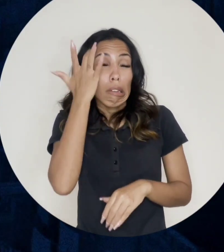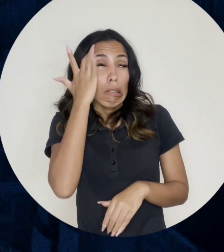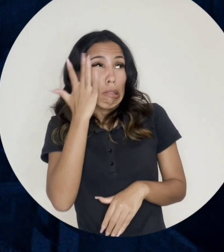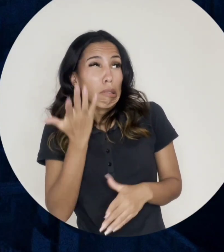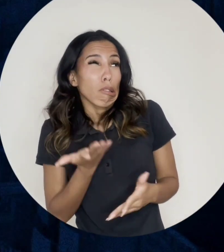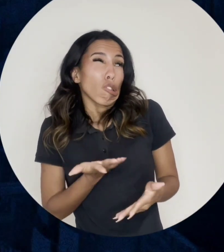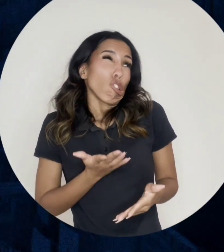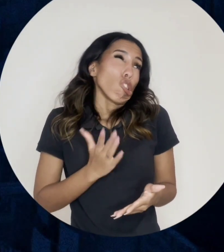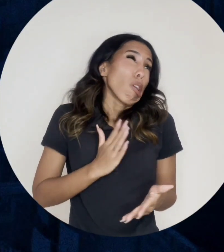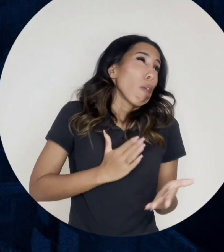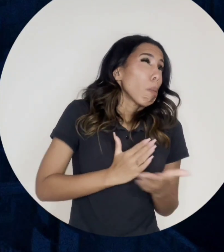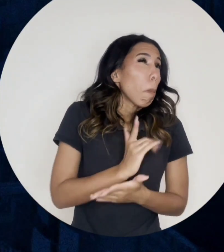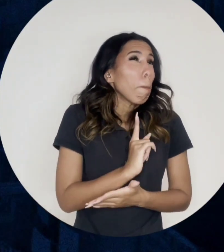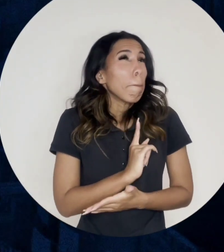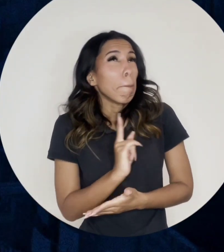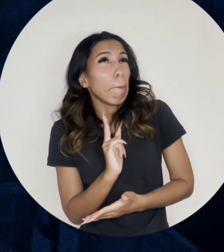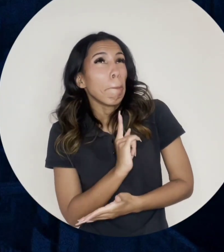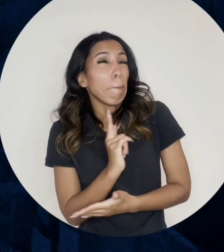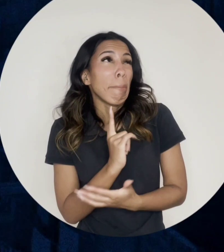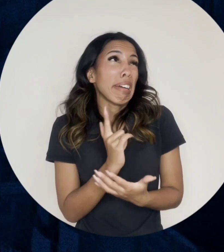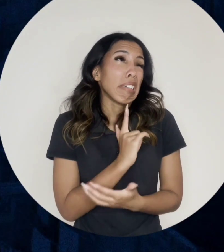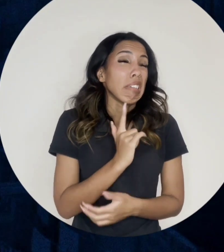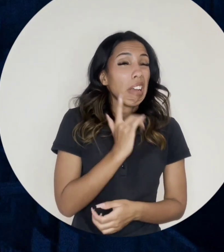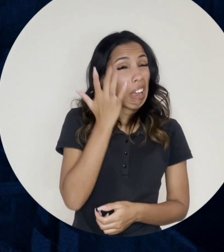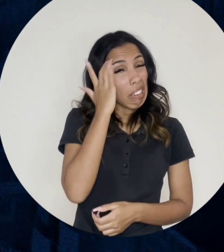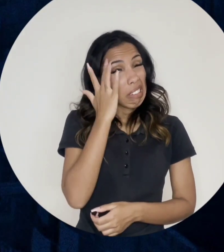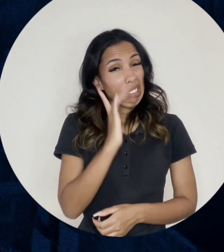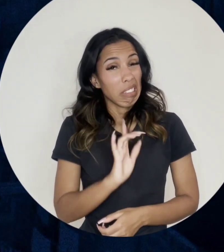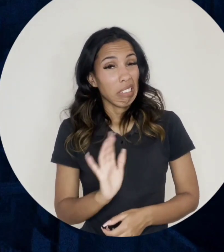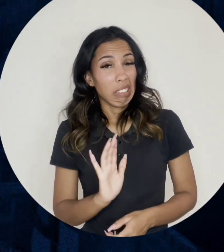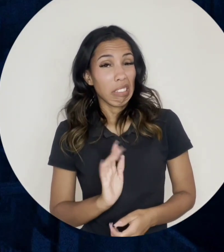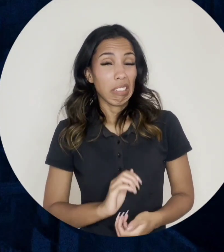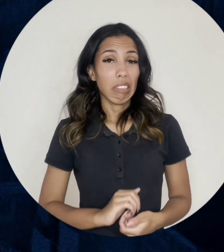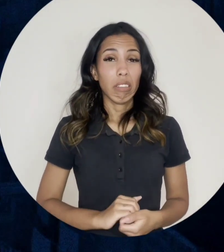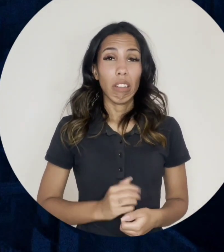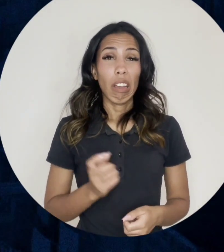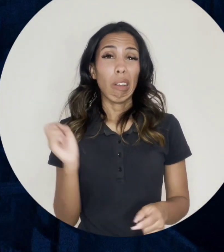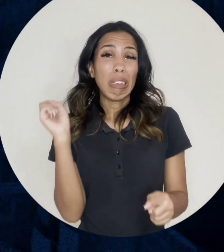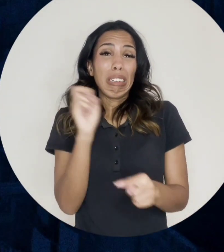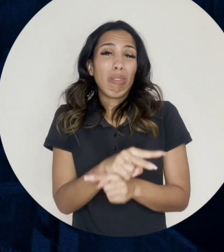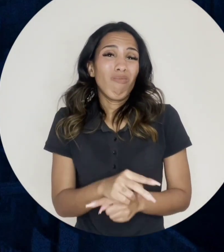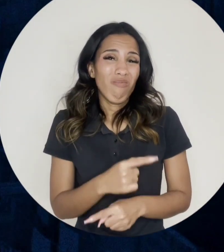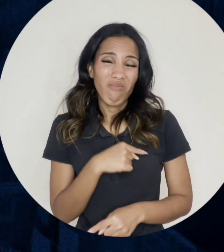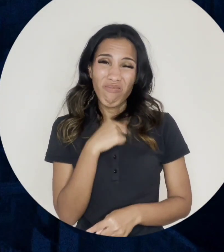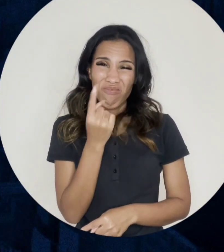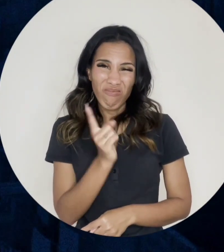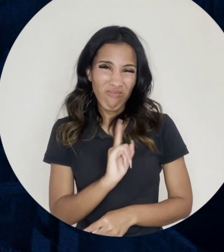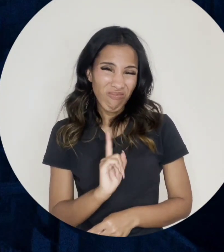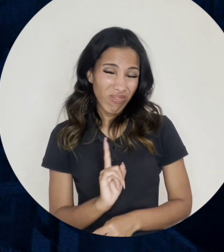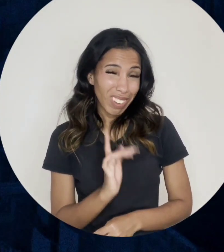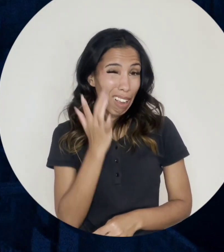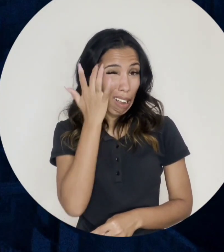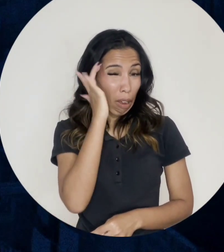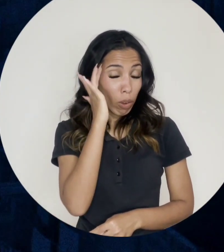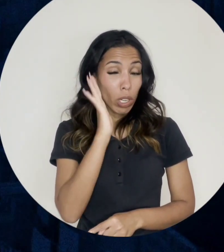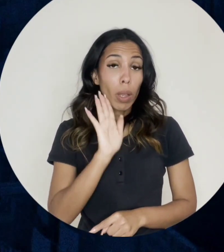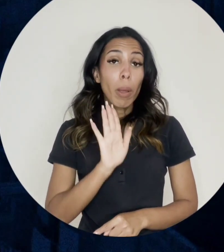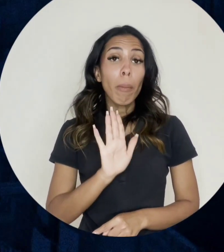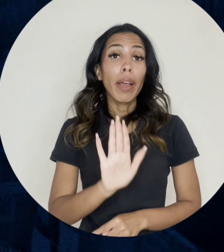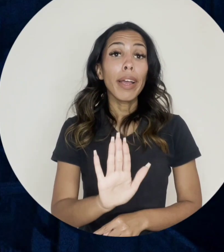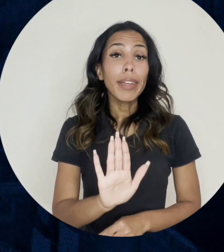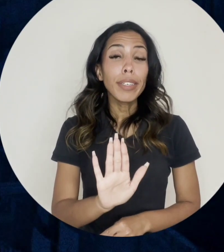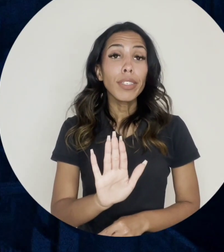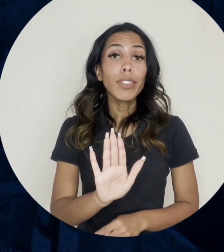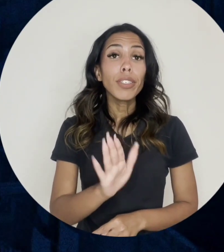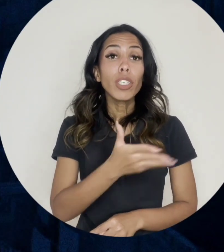eu não ia passar. Não ia conseguir entrar pelo processo, né? Porém, eu esqueci que eu estava